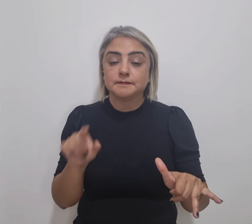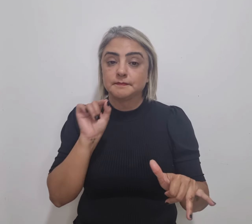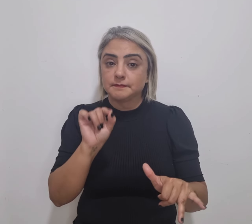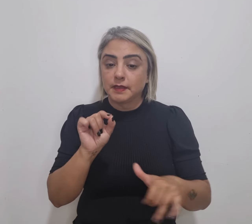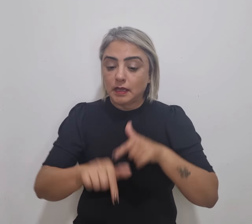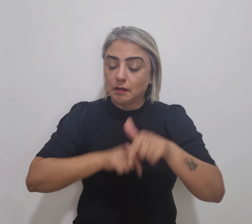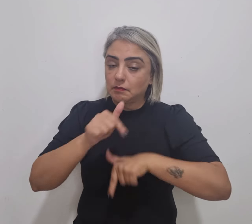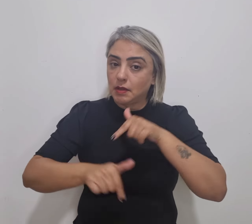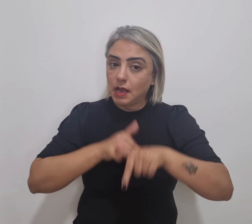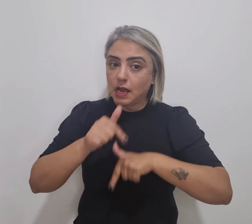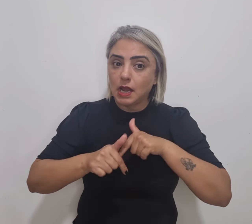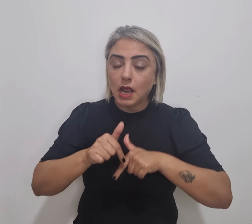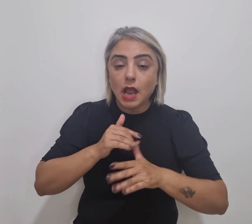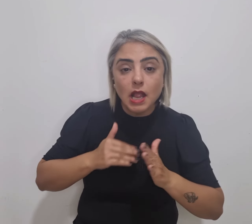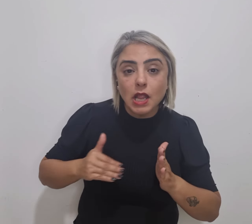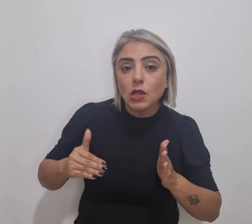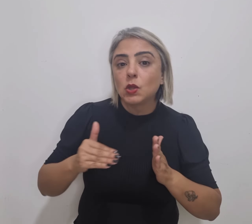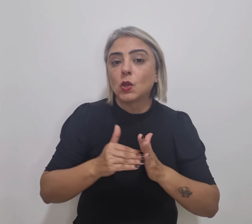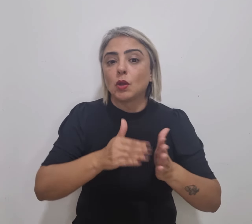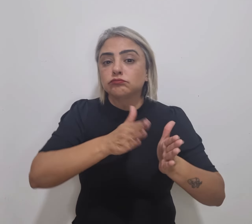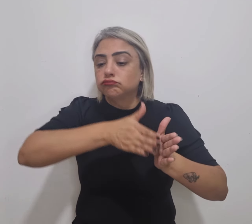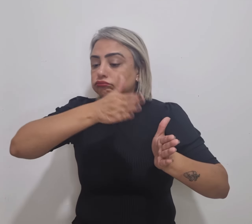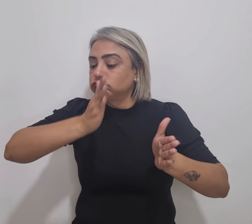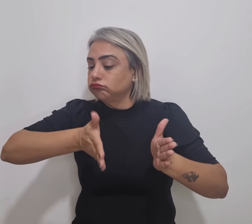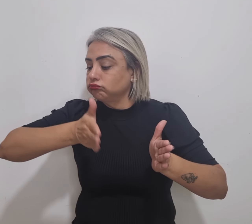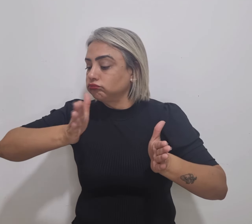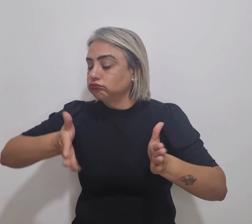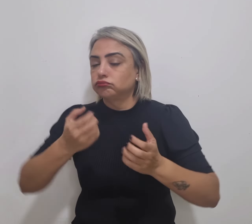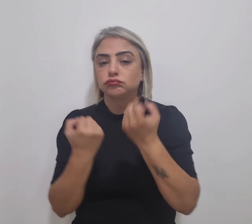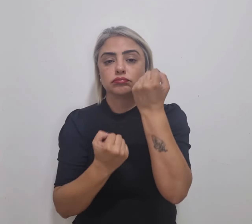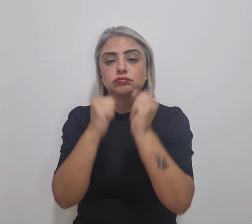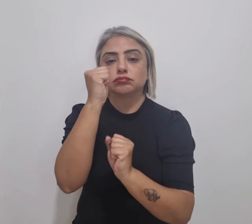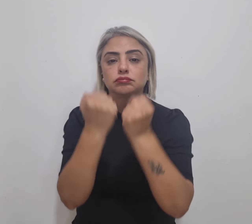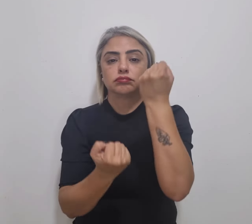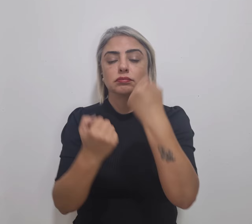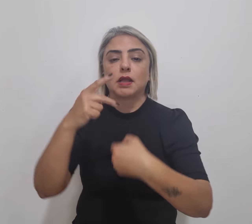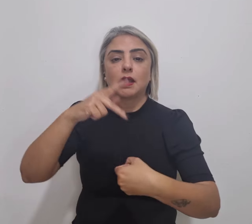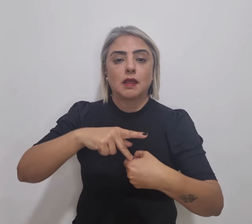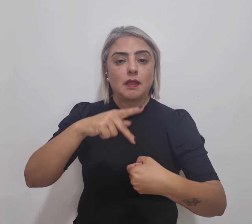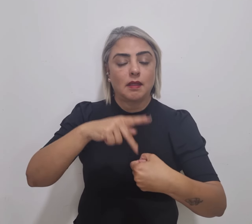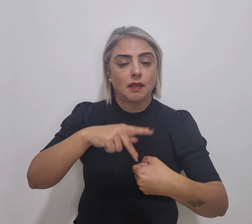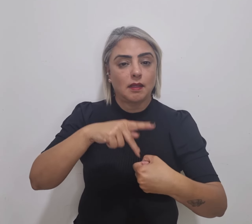atuando em todas as etapas da indústria petrolífera, sendo ainda